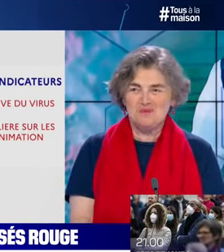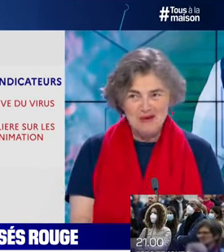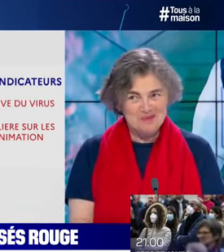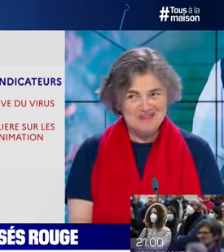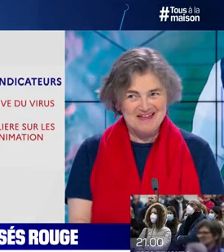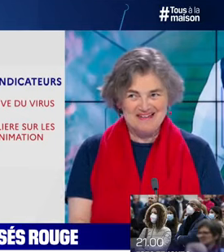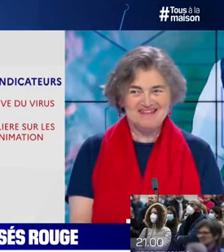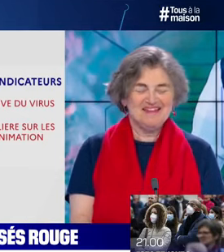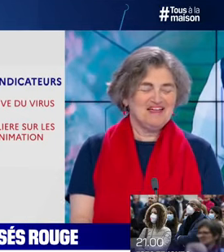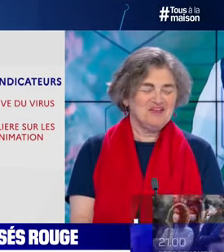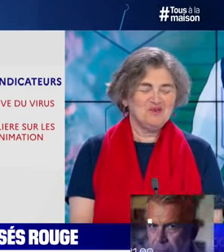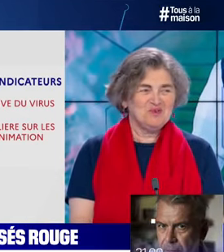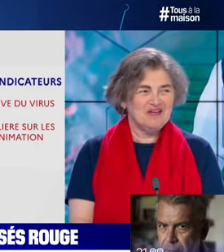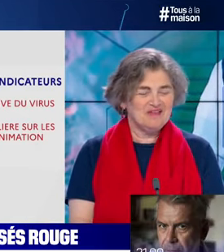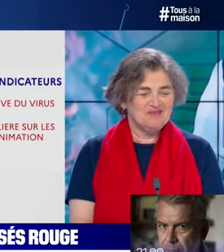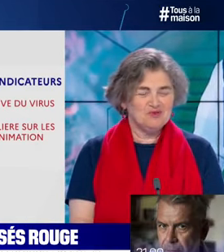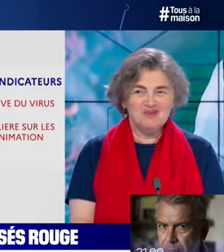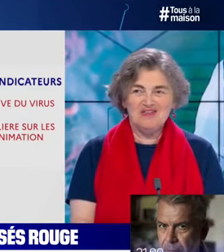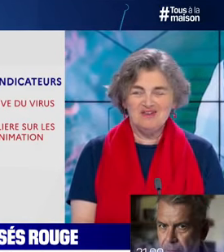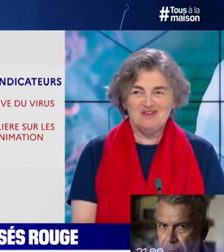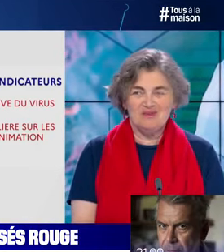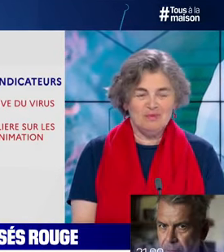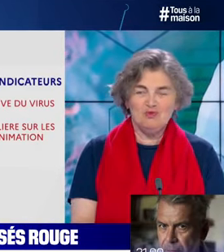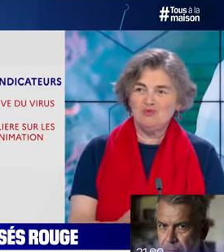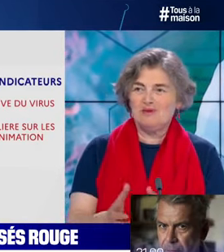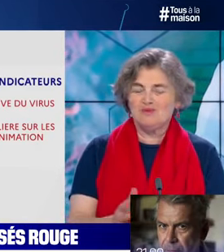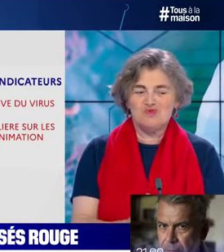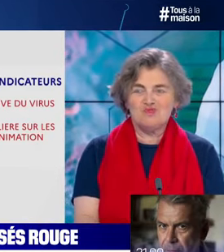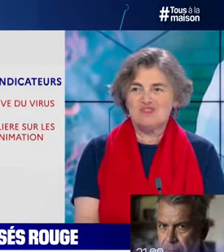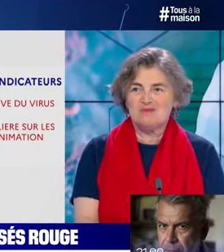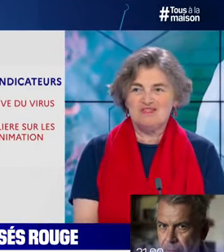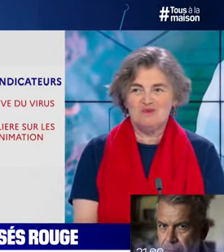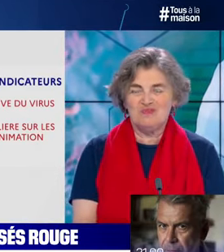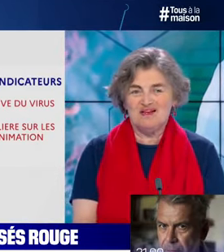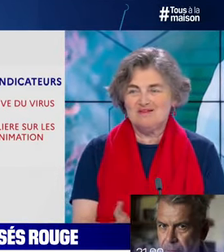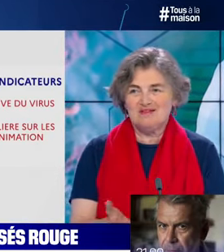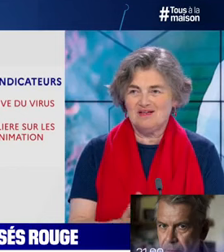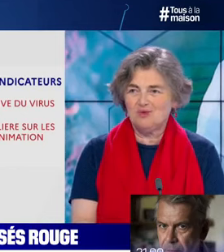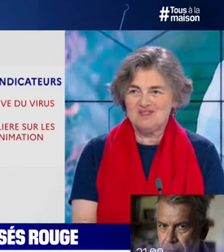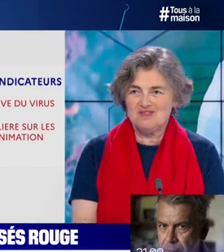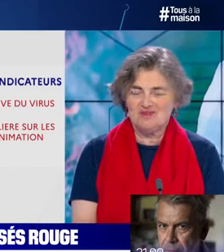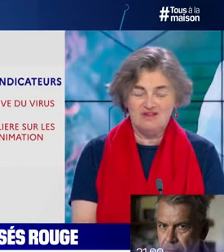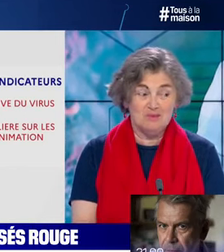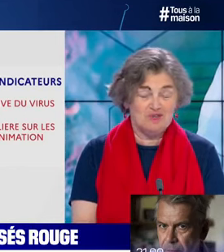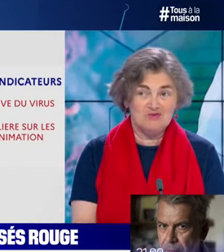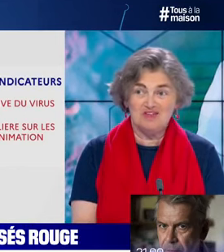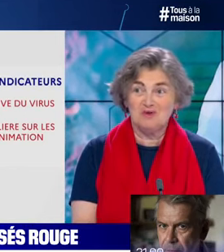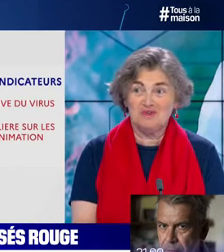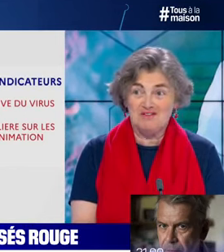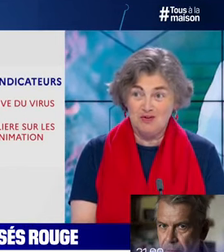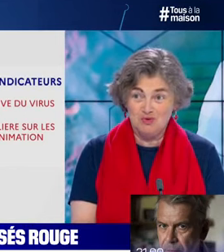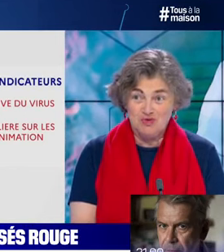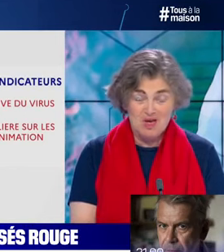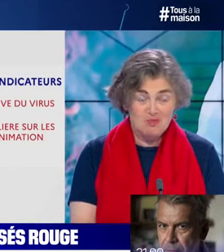gens qui ne sont pas à l'hôpital. Bien sûr. Et donc, on a fourni pas du tout la même chose que ce qui s'est passé à l'hôpital. C'était un autre système de travail, mais on a fourni un